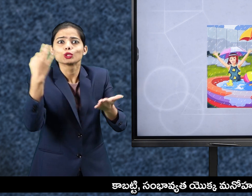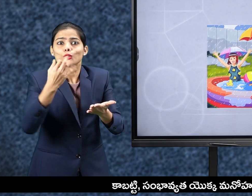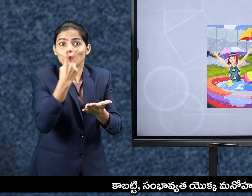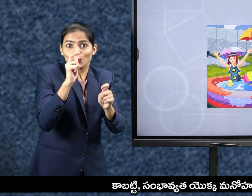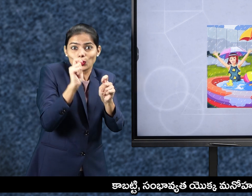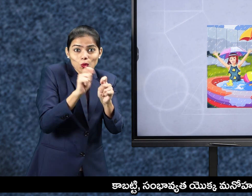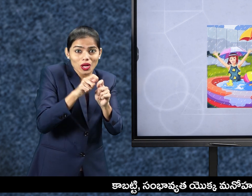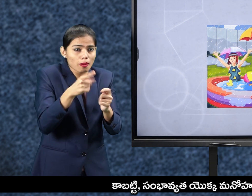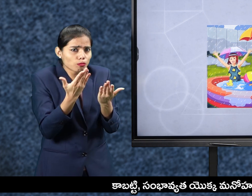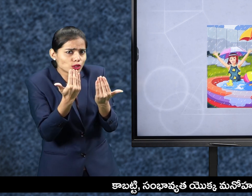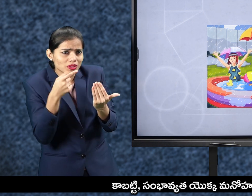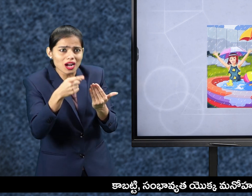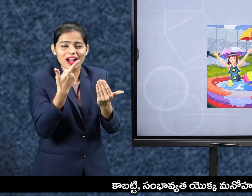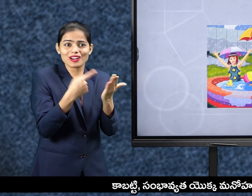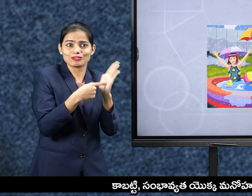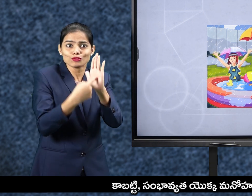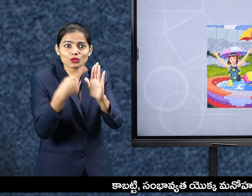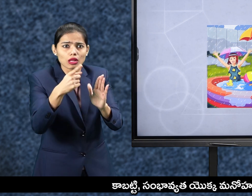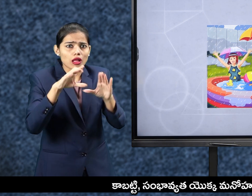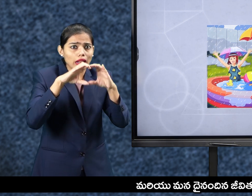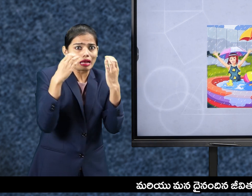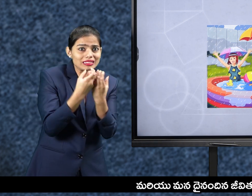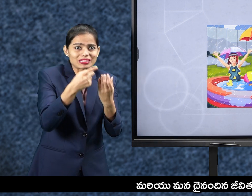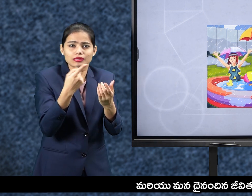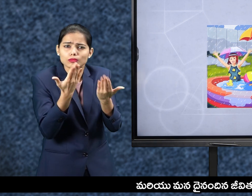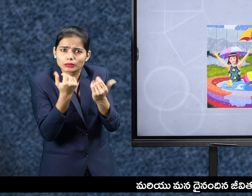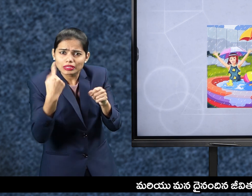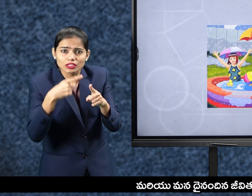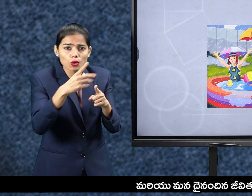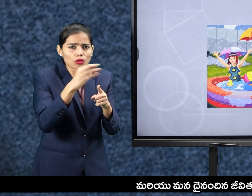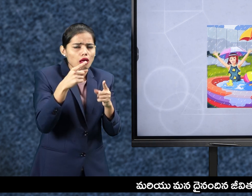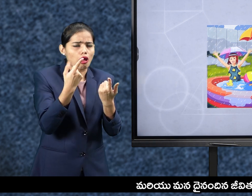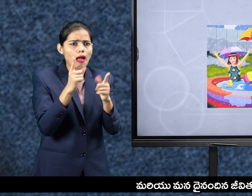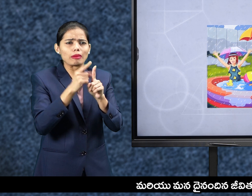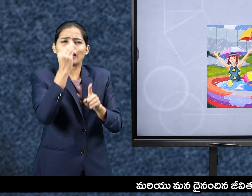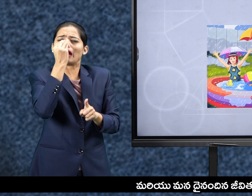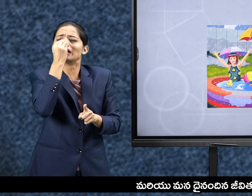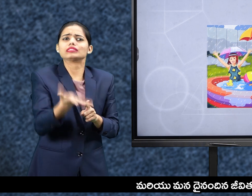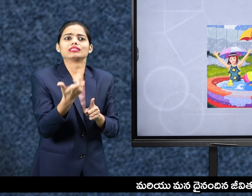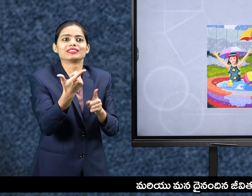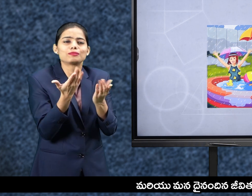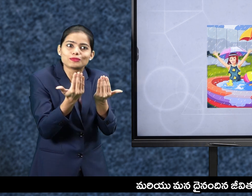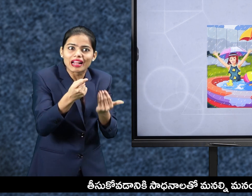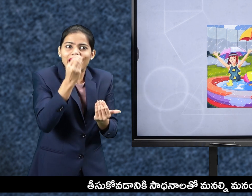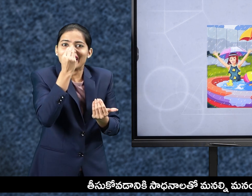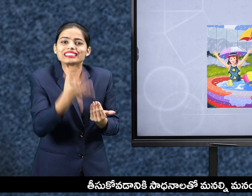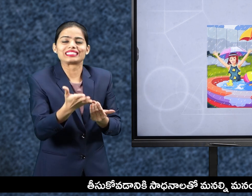యొక్క మనోహరమైన ప్రపంచంలోకి ప్రవేశిద్దాం. మన దైనందిన జీవితంలో మెరుగైన నిర్ణయాలు తీసుకోవటానికి సాధనతో